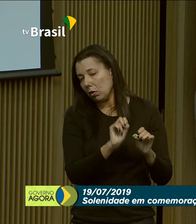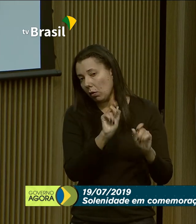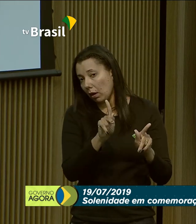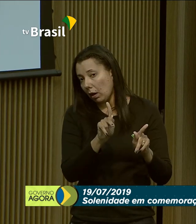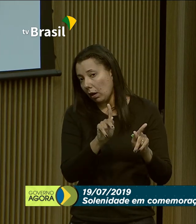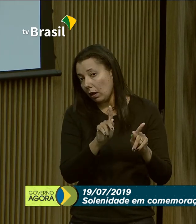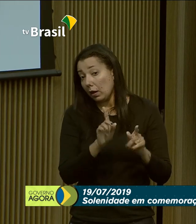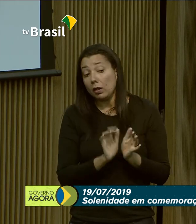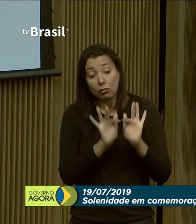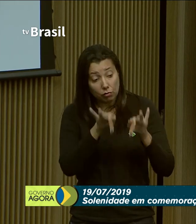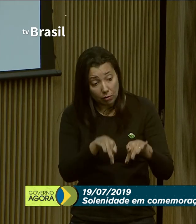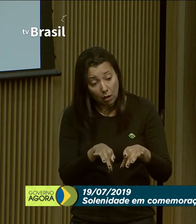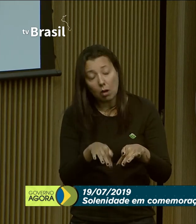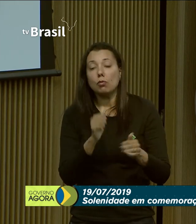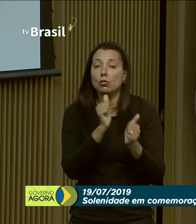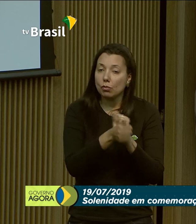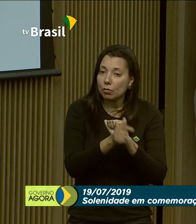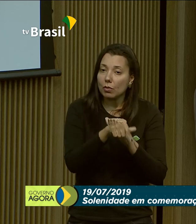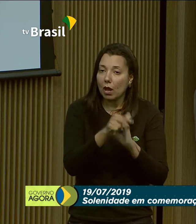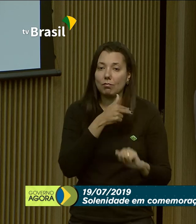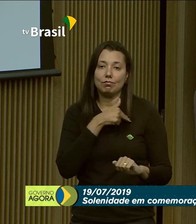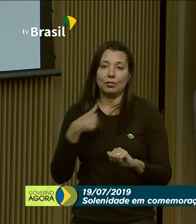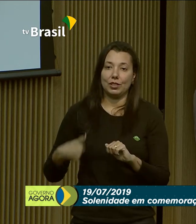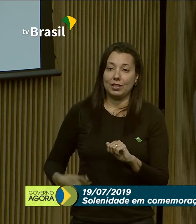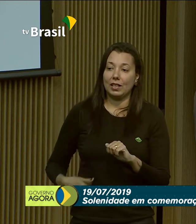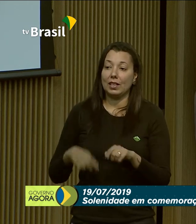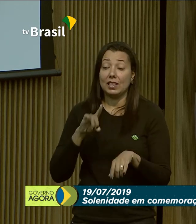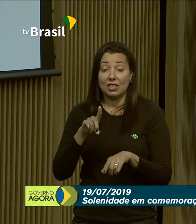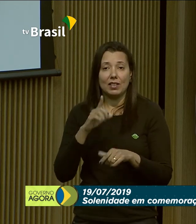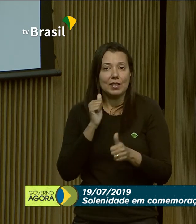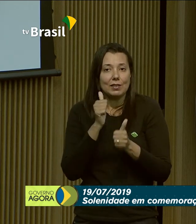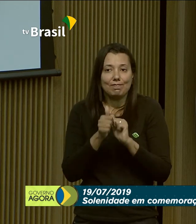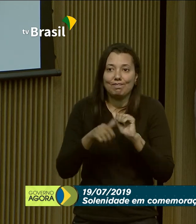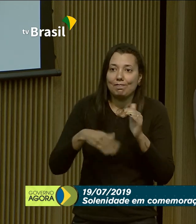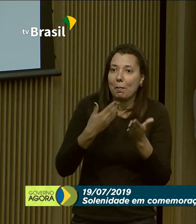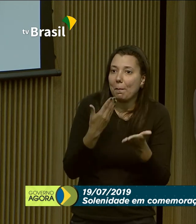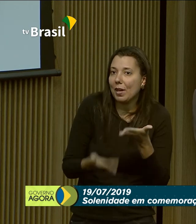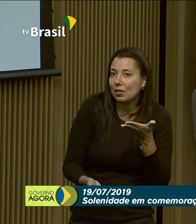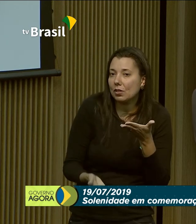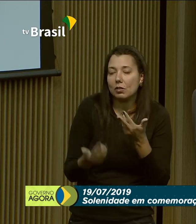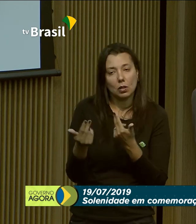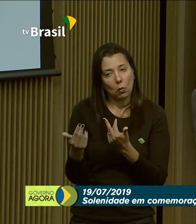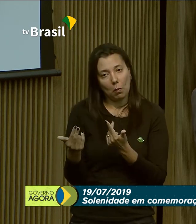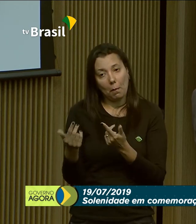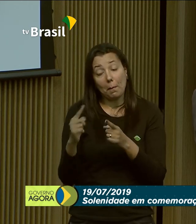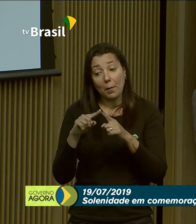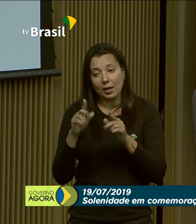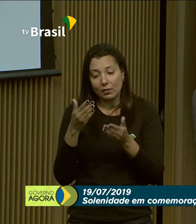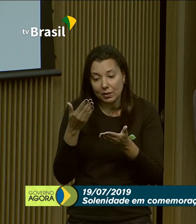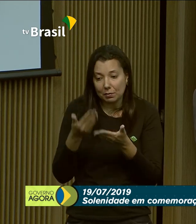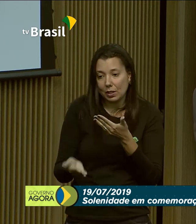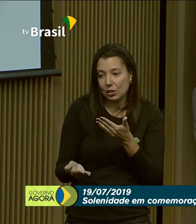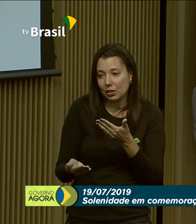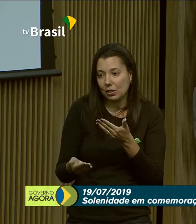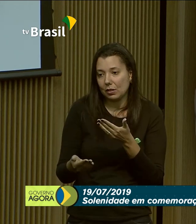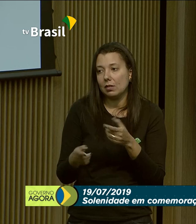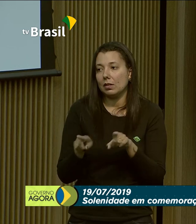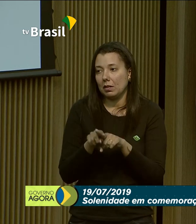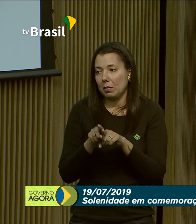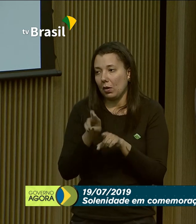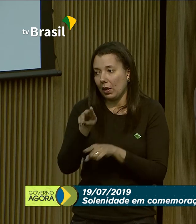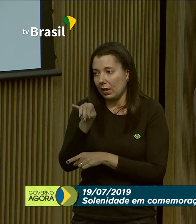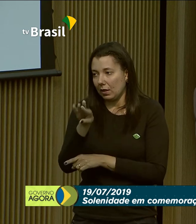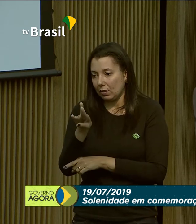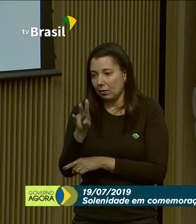jogou a final do campeonato chinês. Que se tivesse perdido... O time perdeu igual, mas se ele tivesse perdido sem o Renato